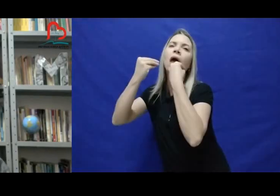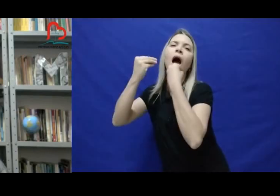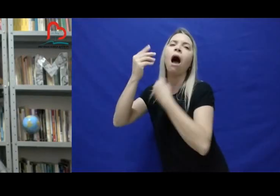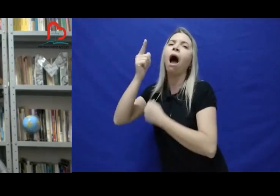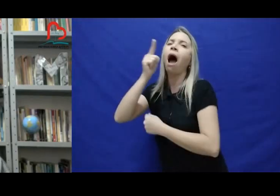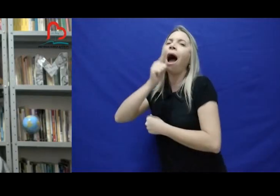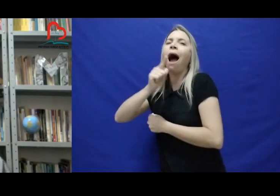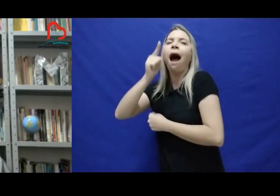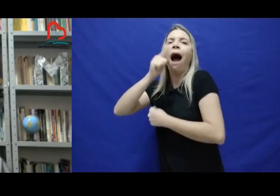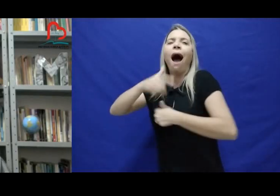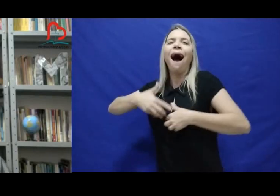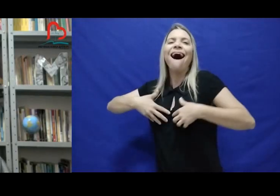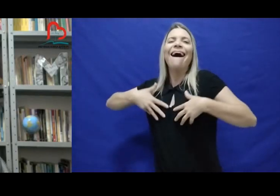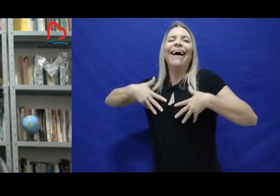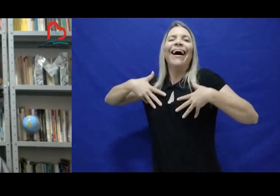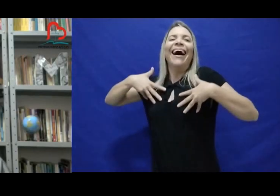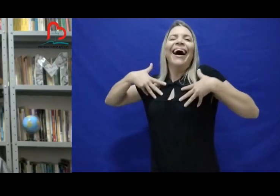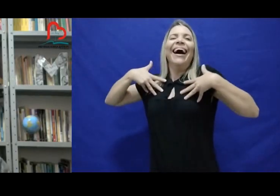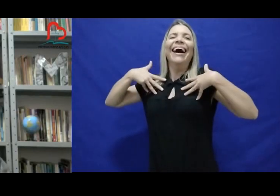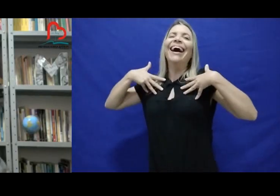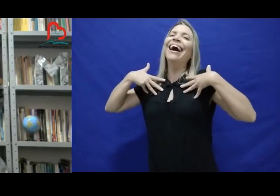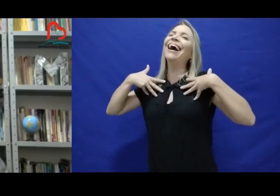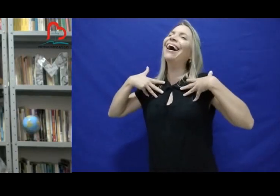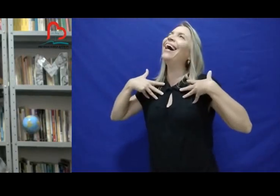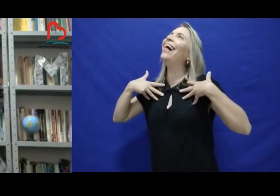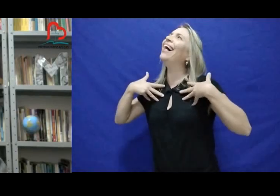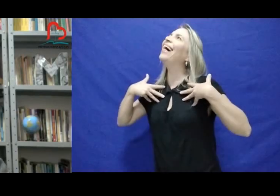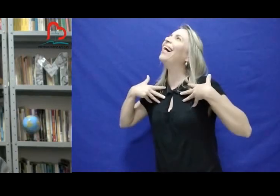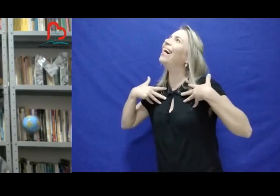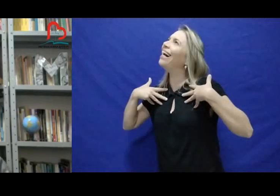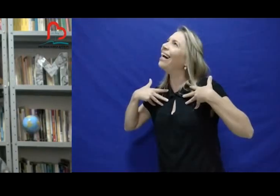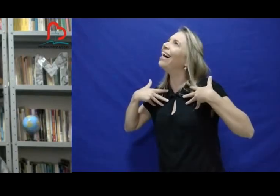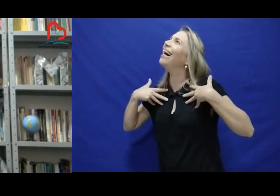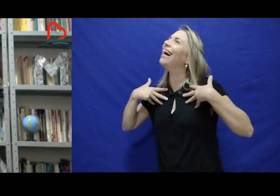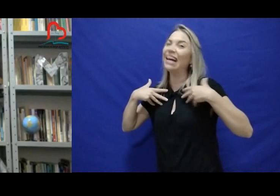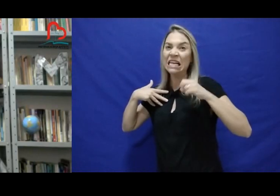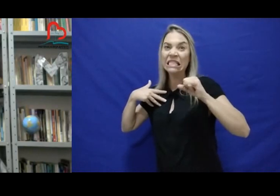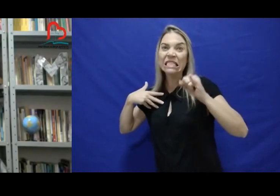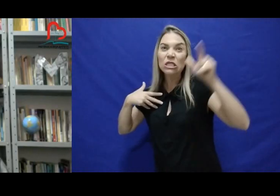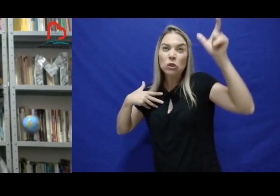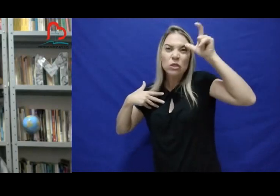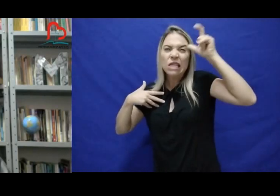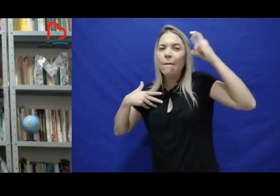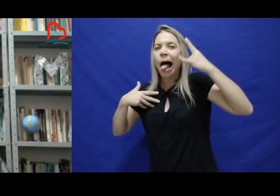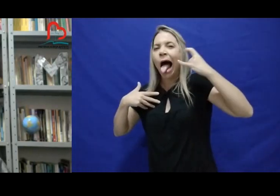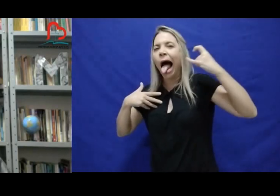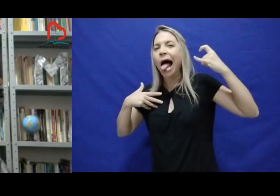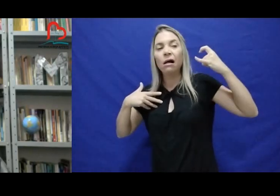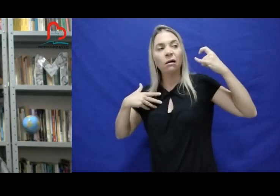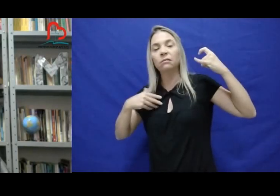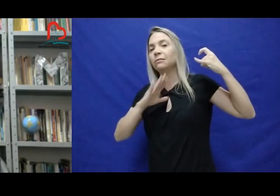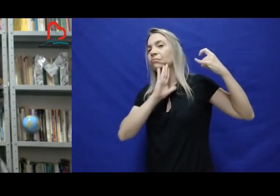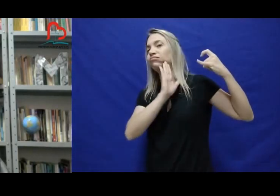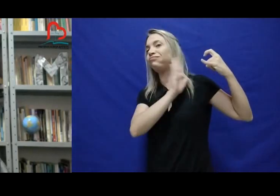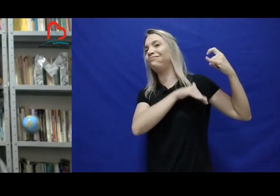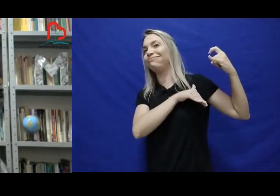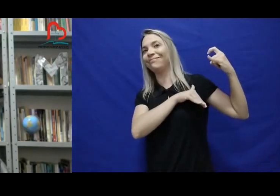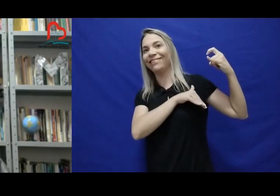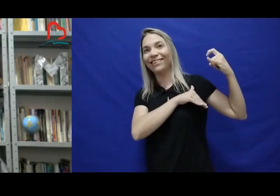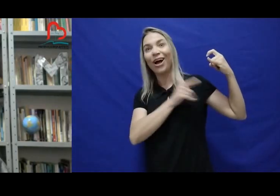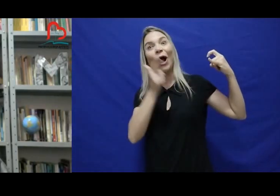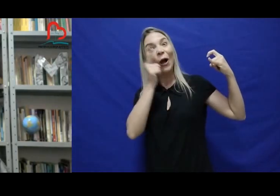tal modo que você possa conhecer a palavra dEle com profundidade. E assim como Jesus, todas as vezes que o tentador